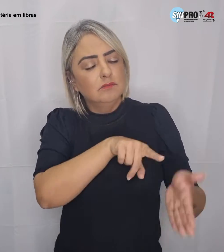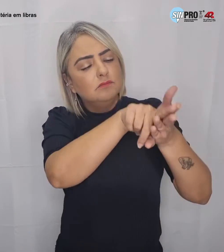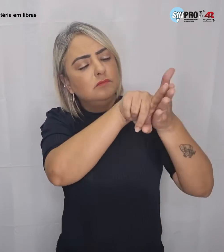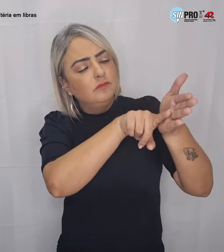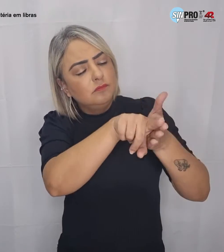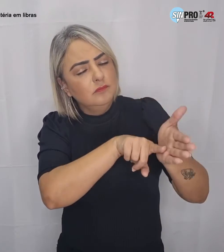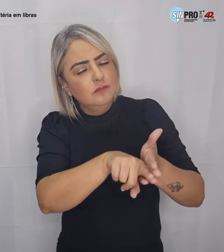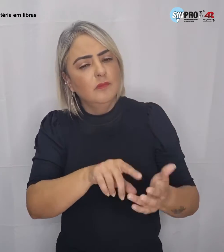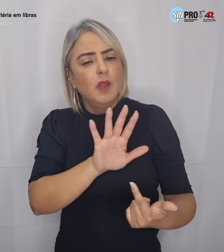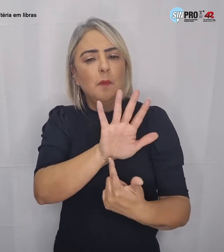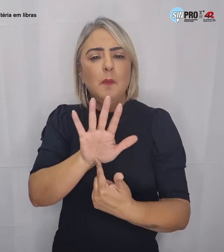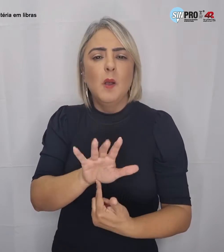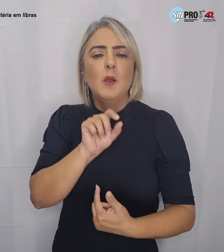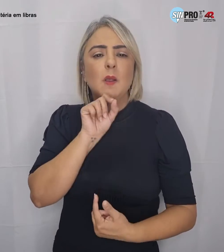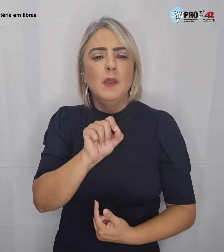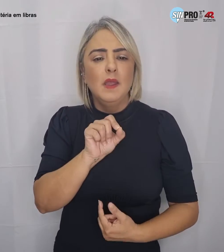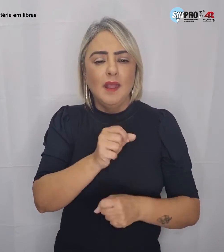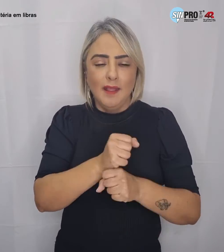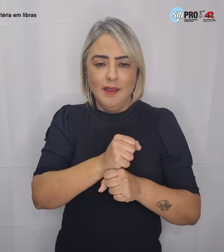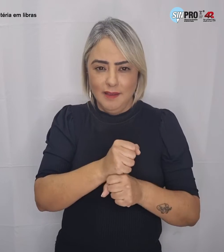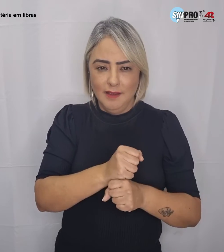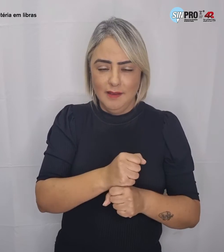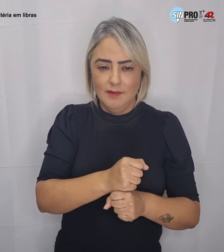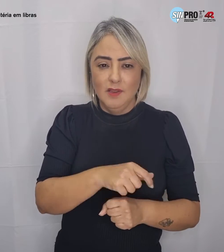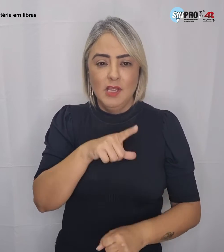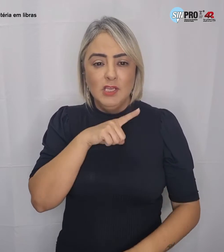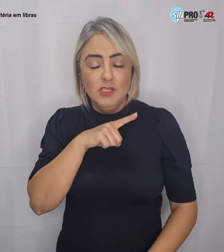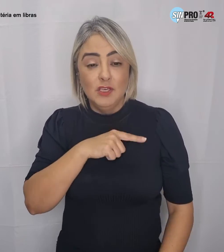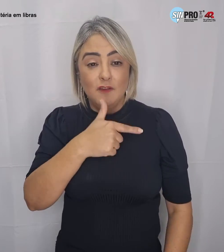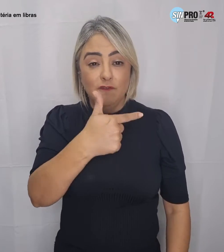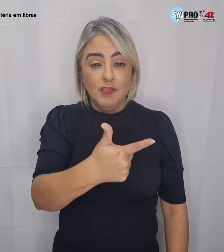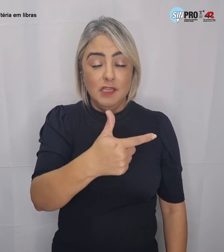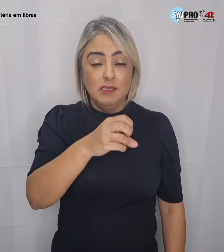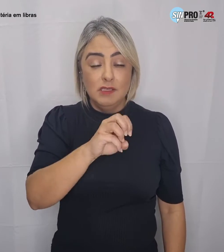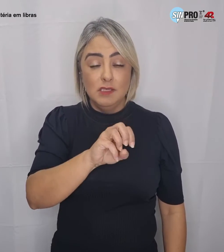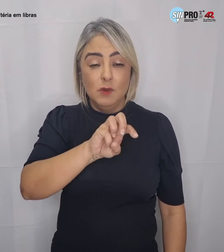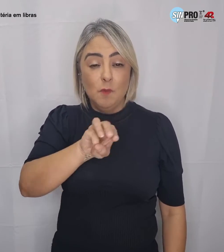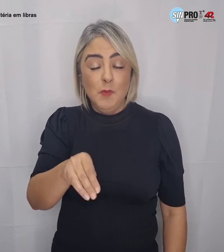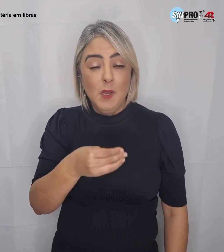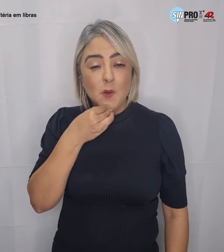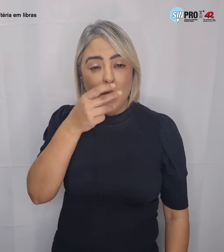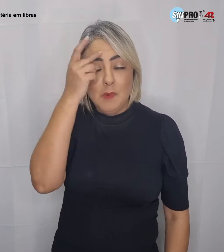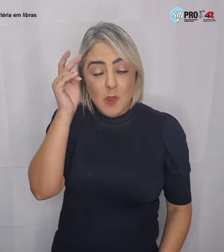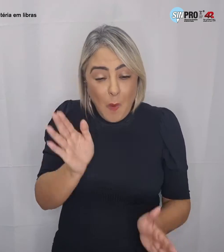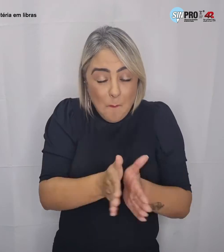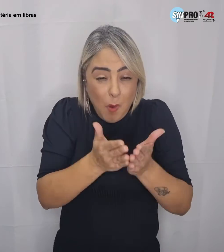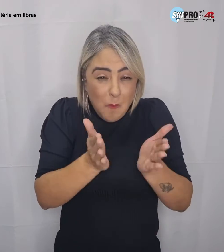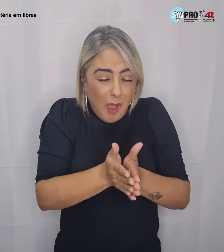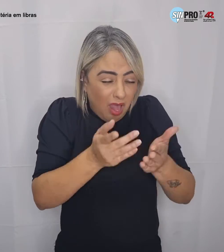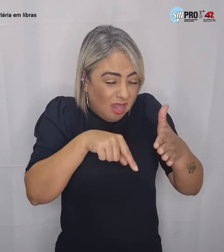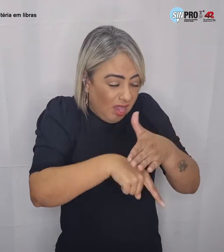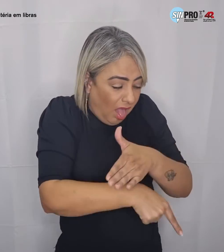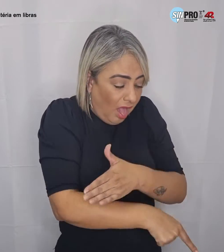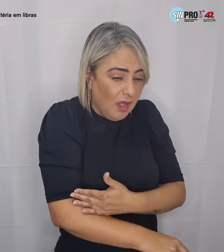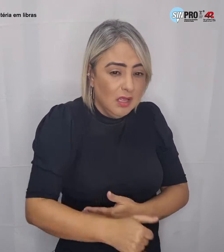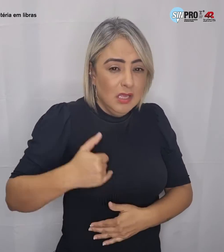da pesquisa mostra que, naquele ano, havia 25 milhões de miseráveis com 16